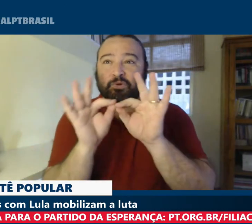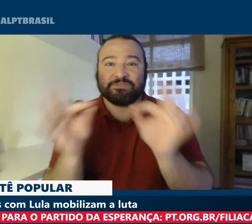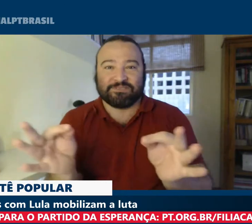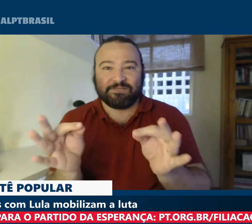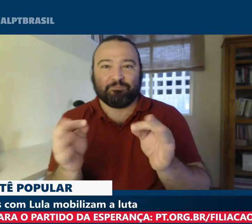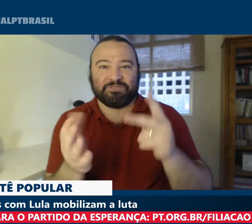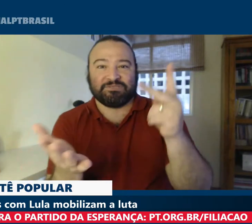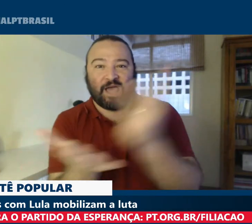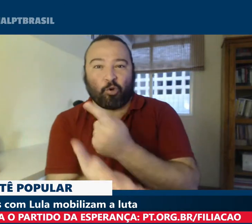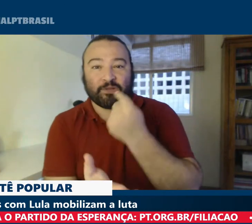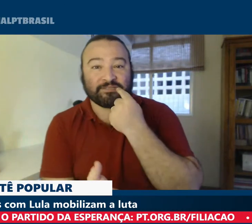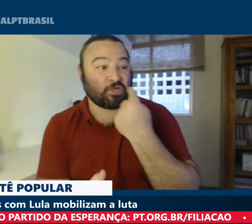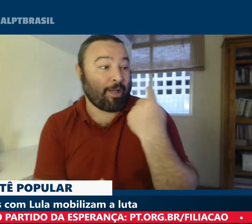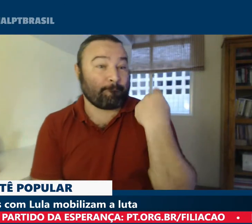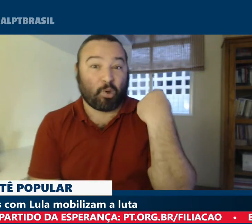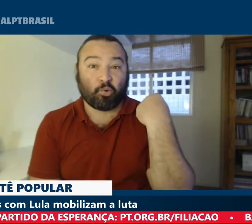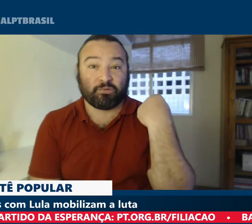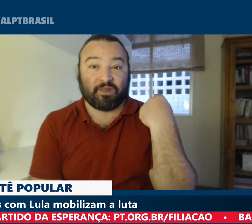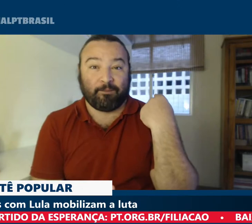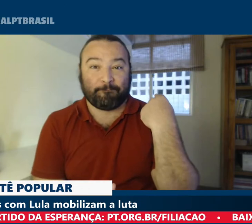pessoas tenham essas informações.